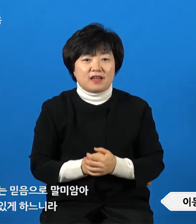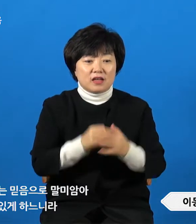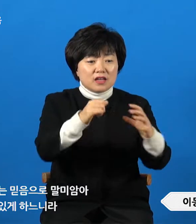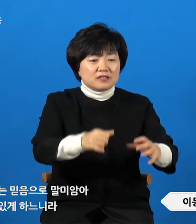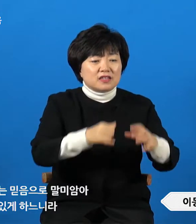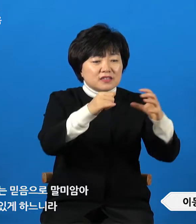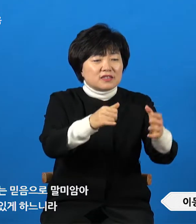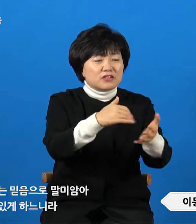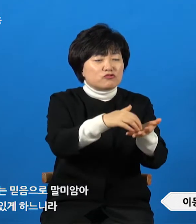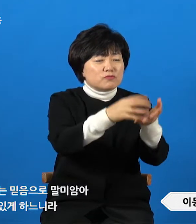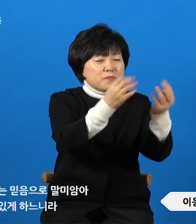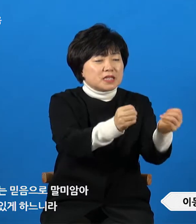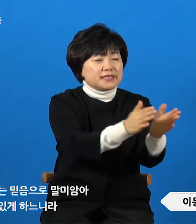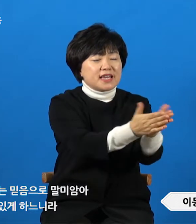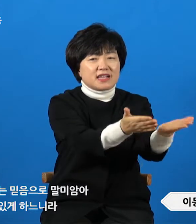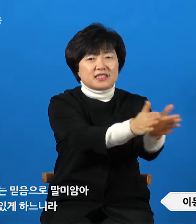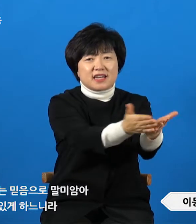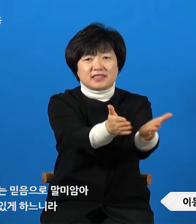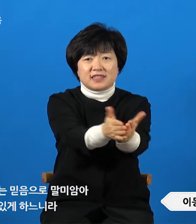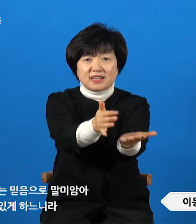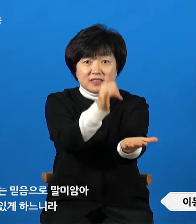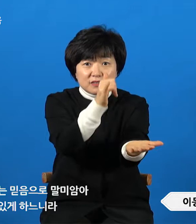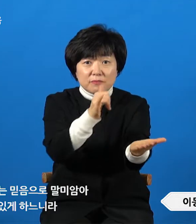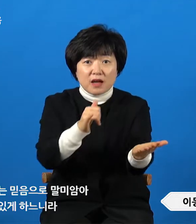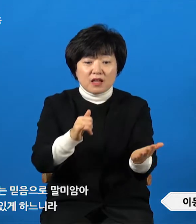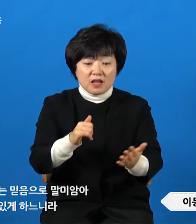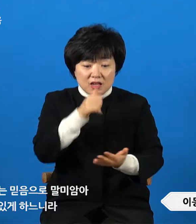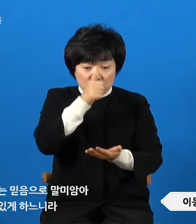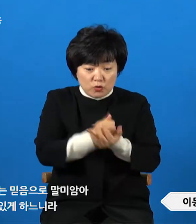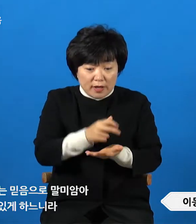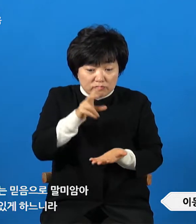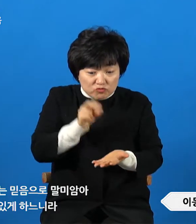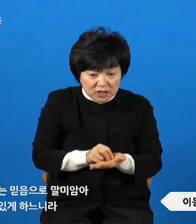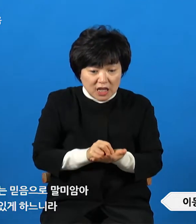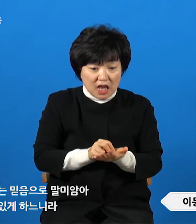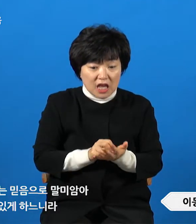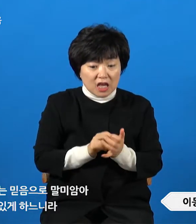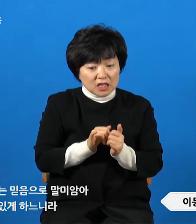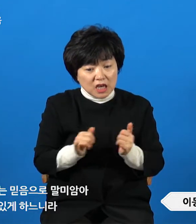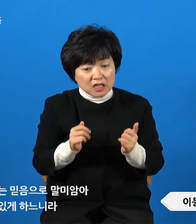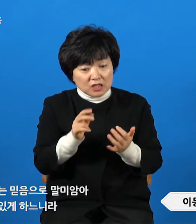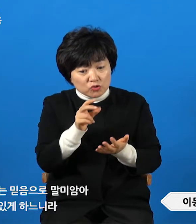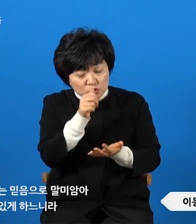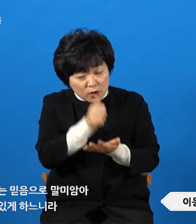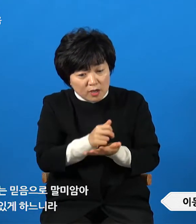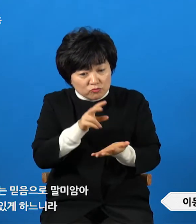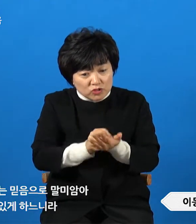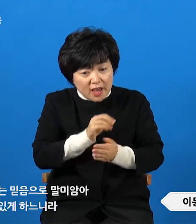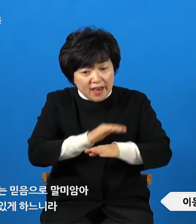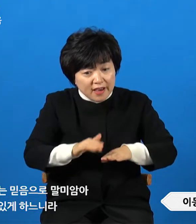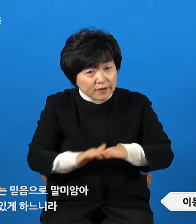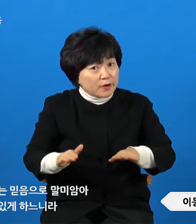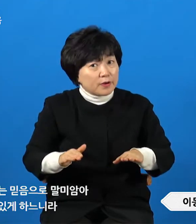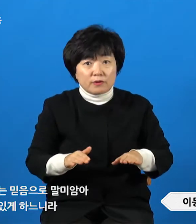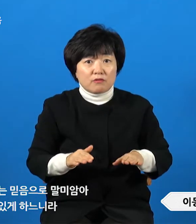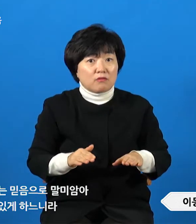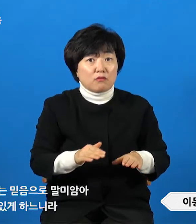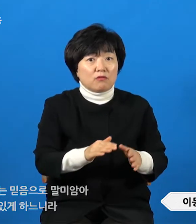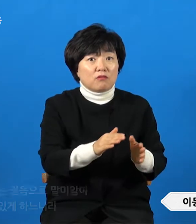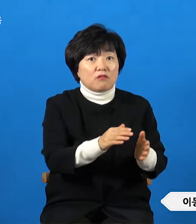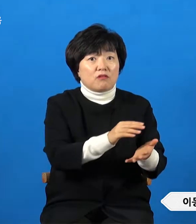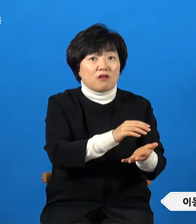세상에 수많은 책들이 있지만 어떤 책이 인간의 죄 문제를 직접적으로 다루고 있는 책이 있습니다. 그리고